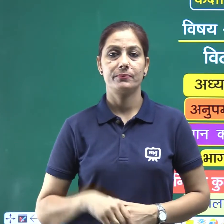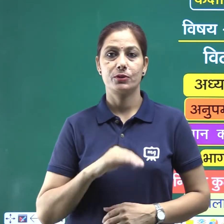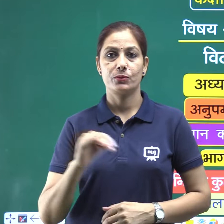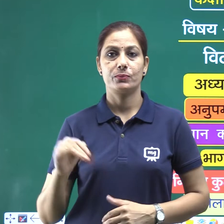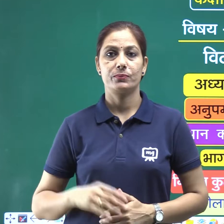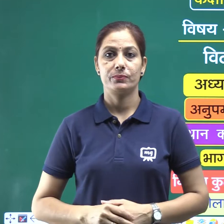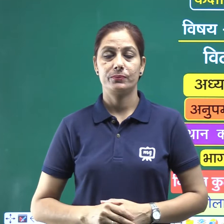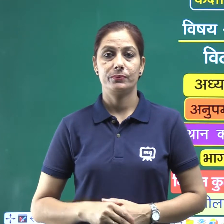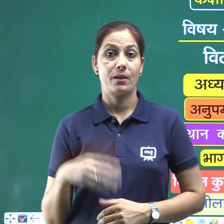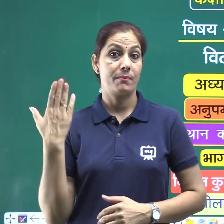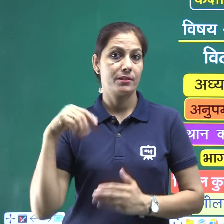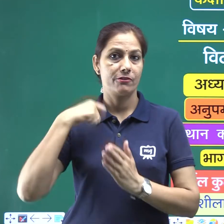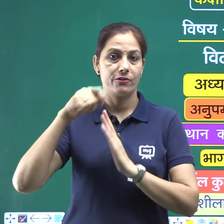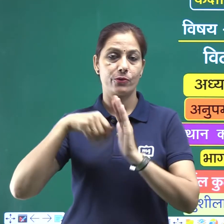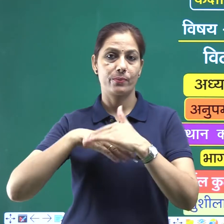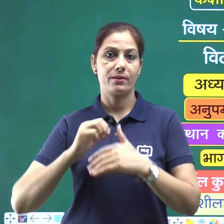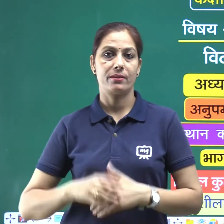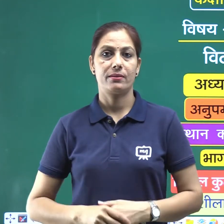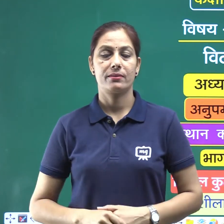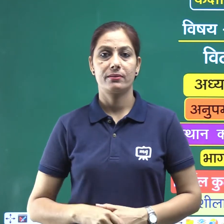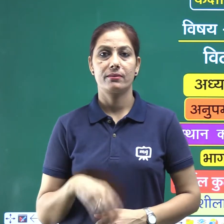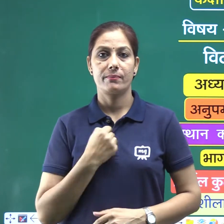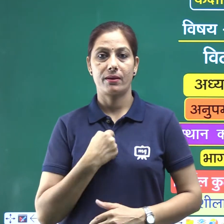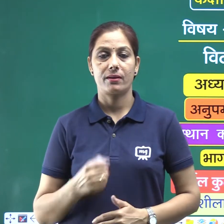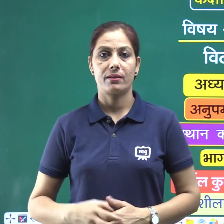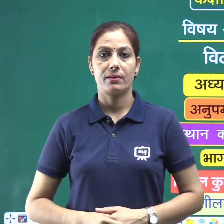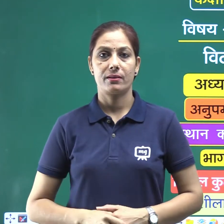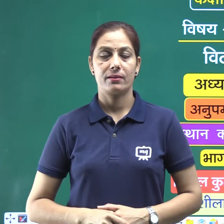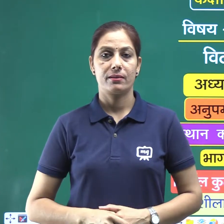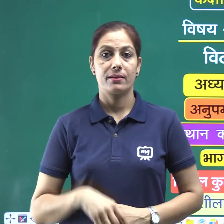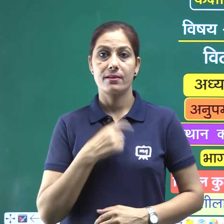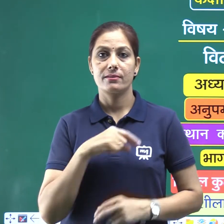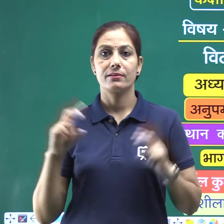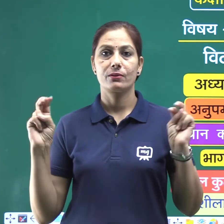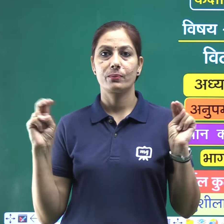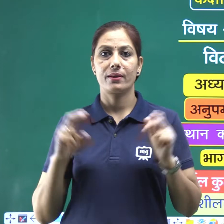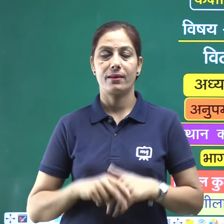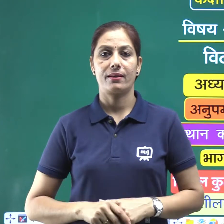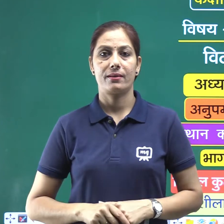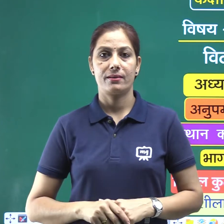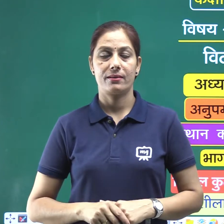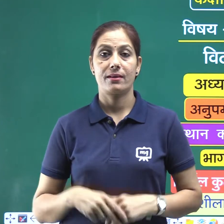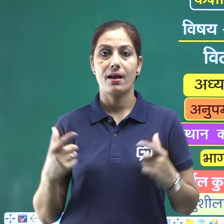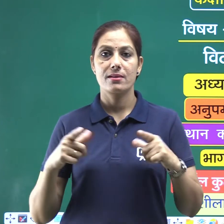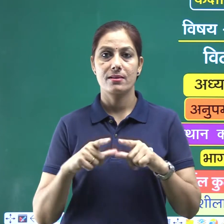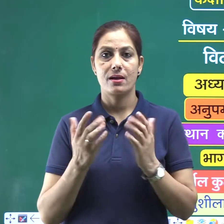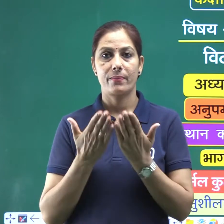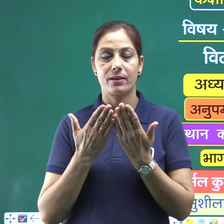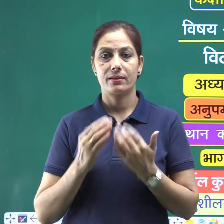बच्चों, पिछले वीडियो में हमने इस अध्याय का सार पढ़ा